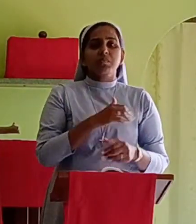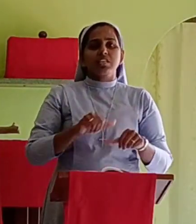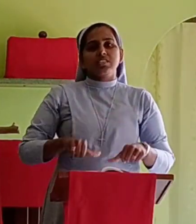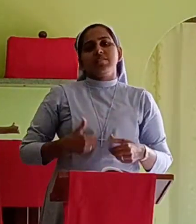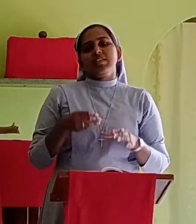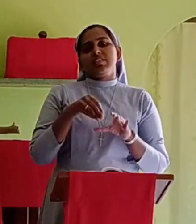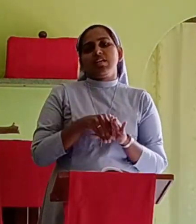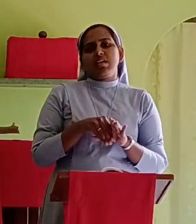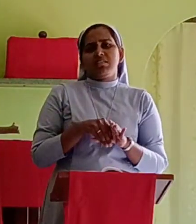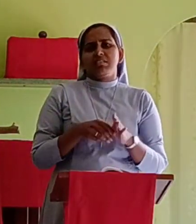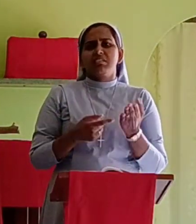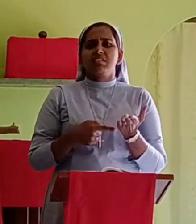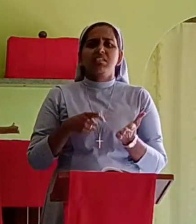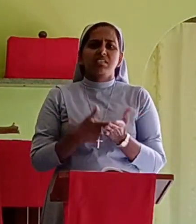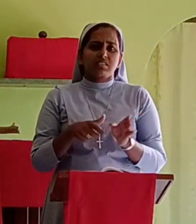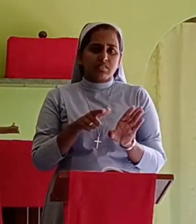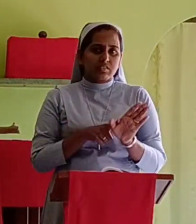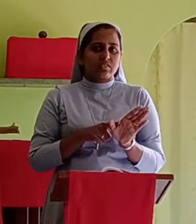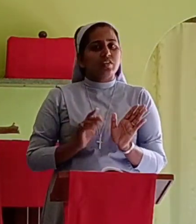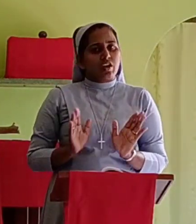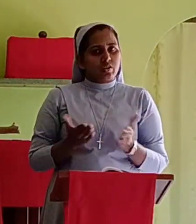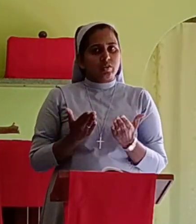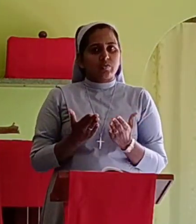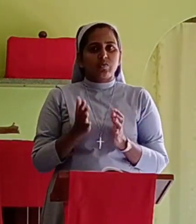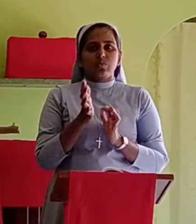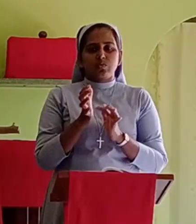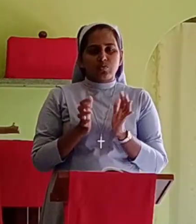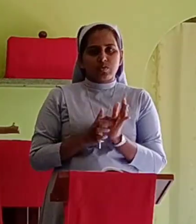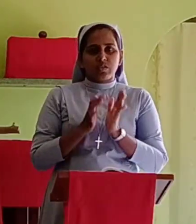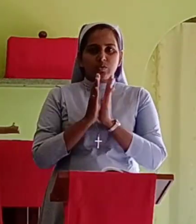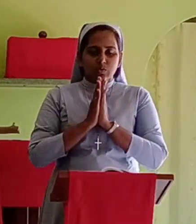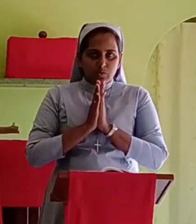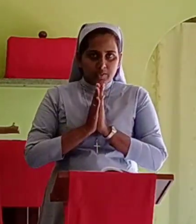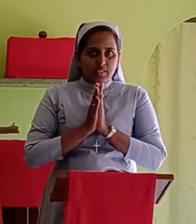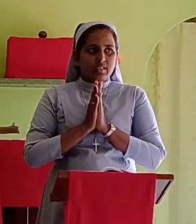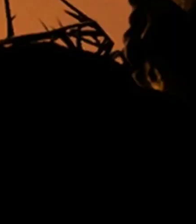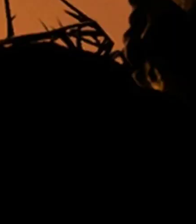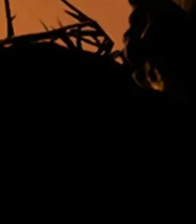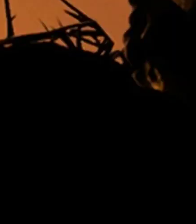උත්සාහ දරමු. ඔබ සැමට ජේසු පිහිටයි.